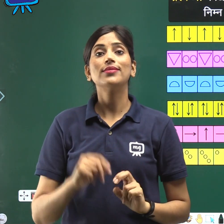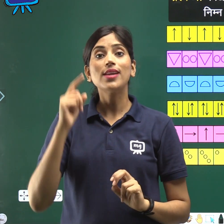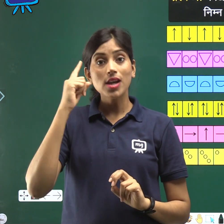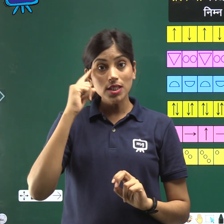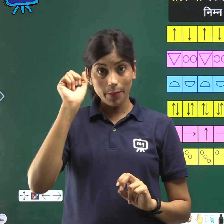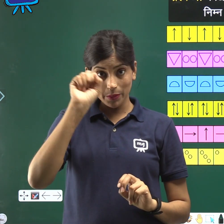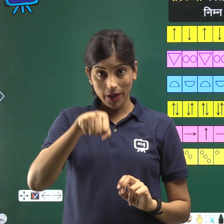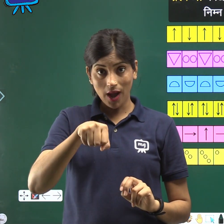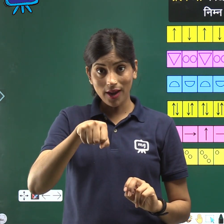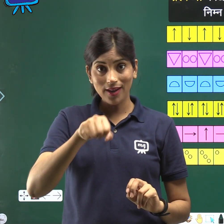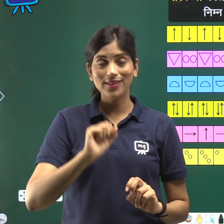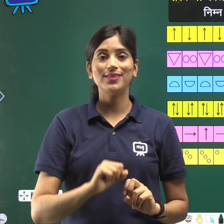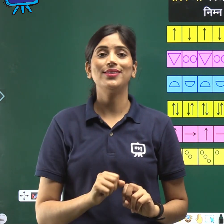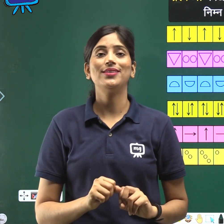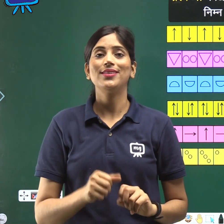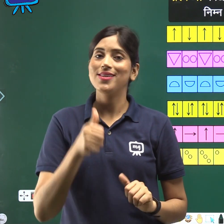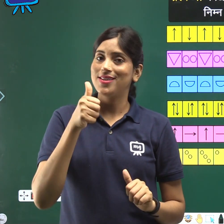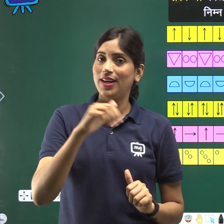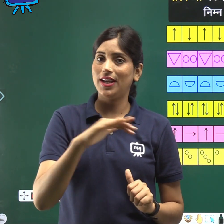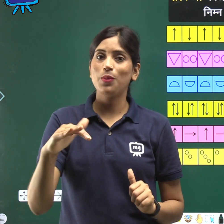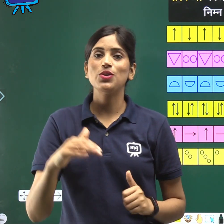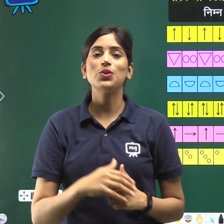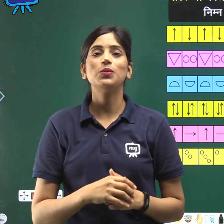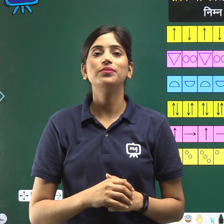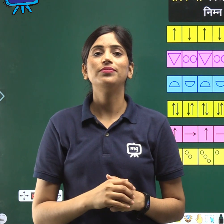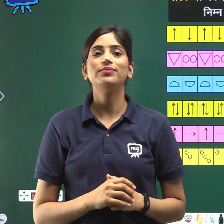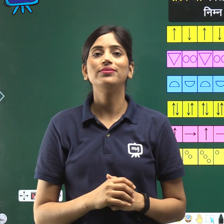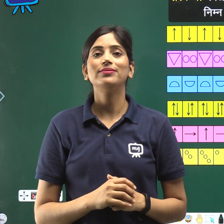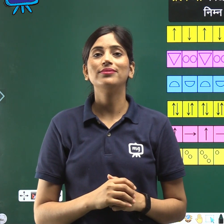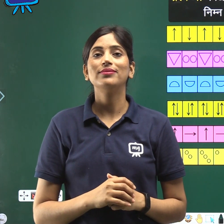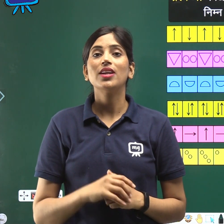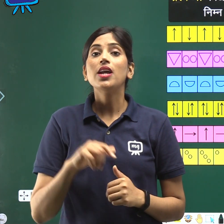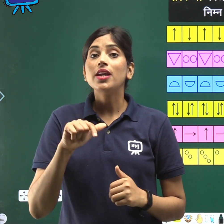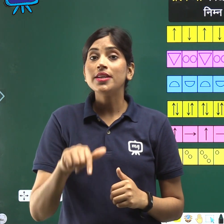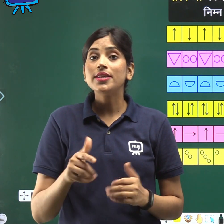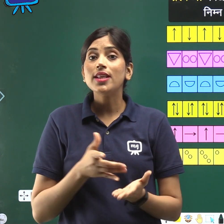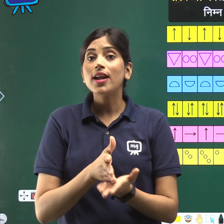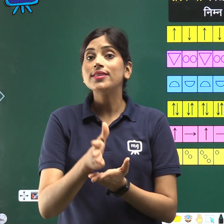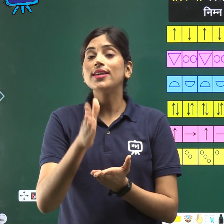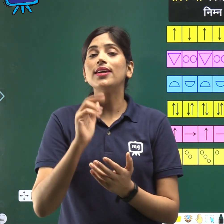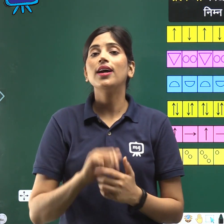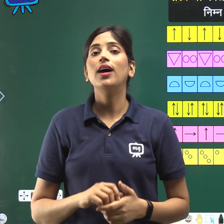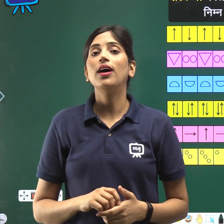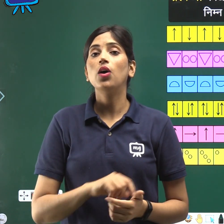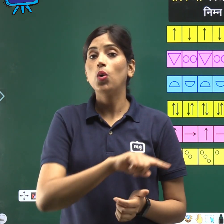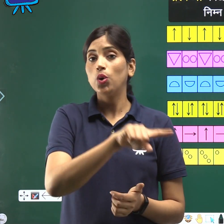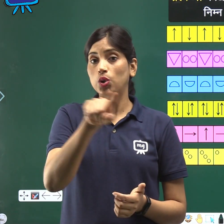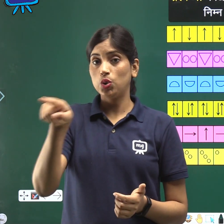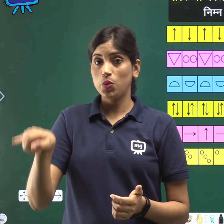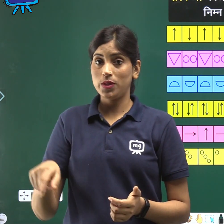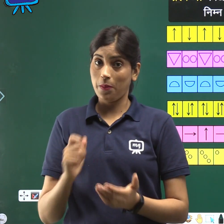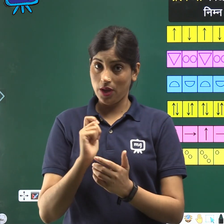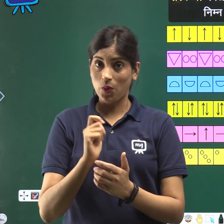समझ में आया? ठीक है बच्चों, इसी तरह से आप भी करोगे